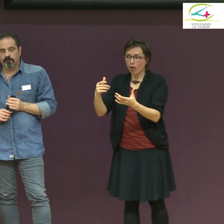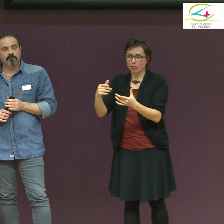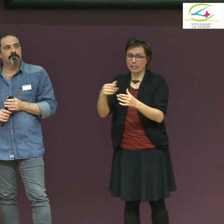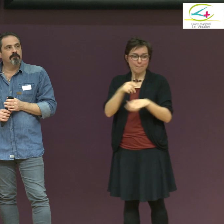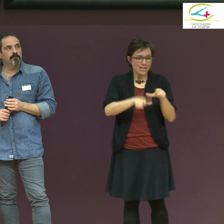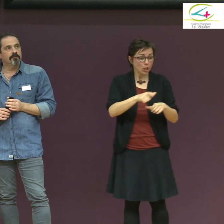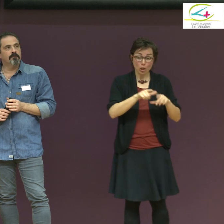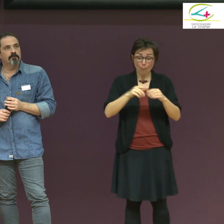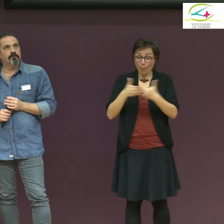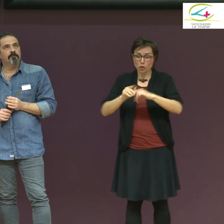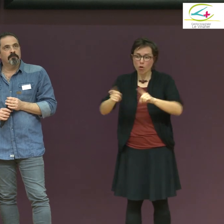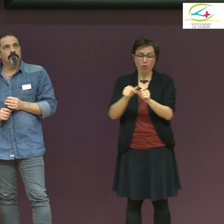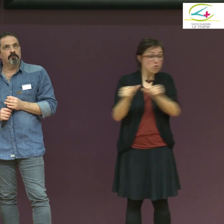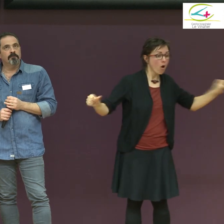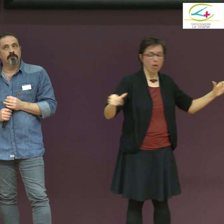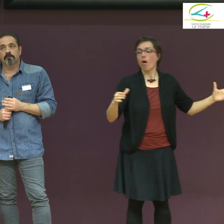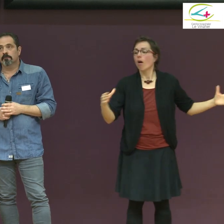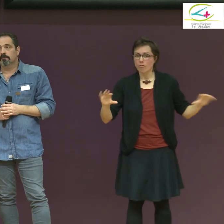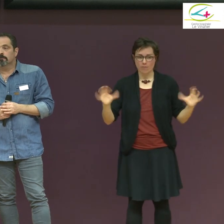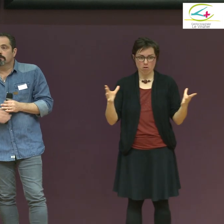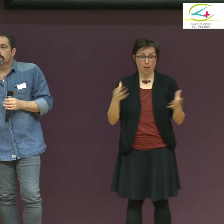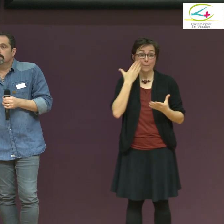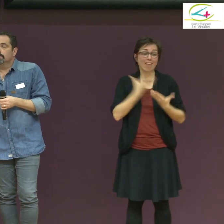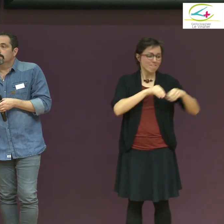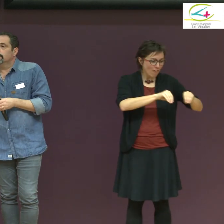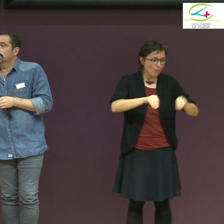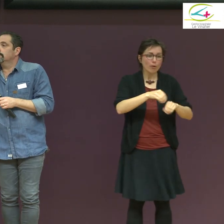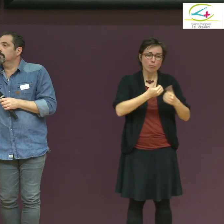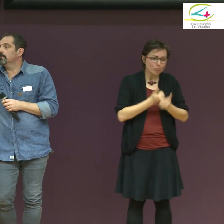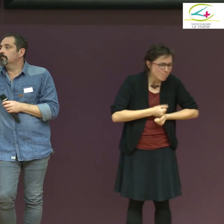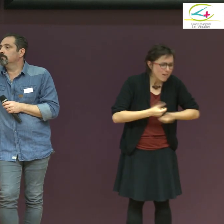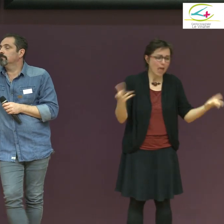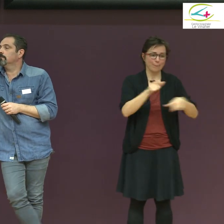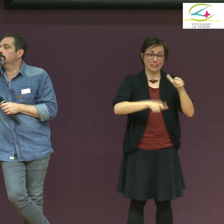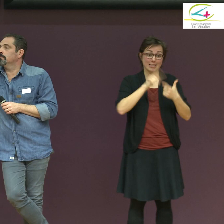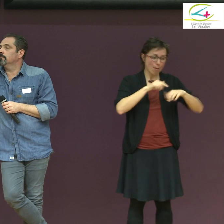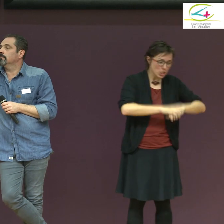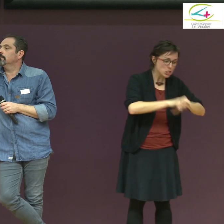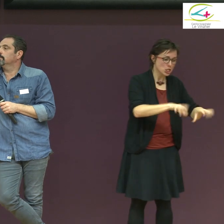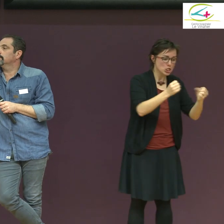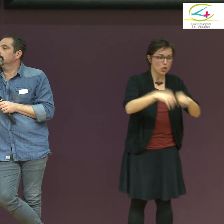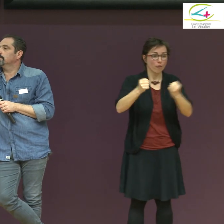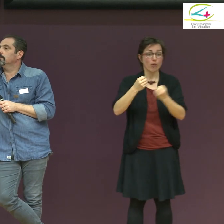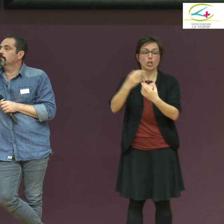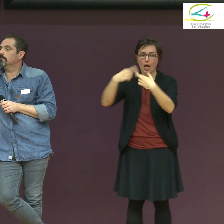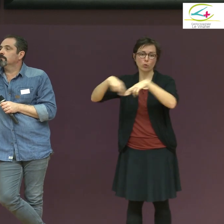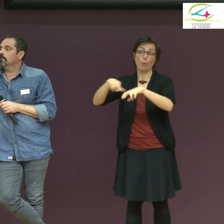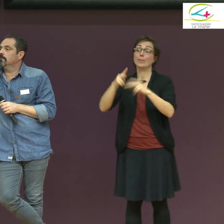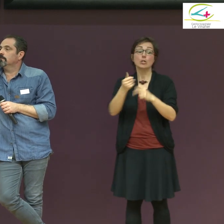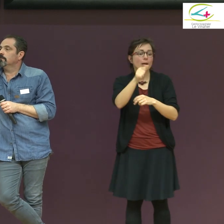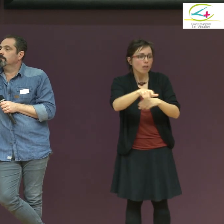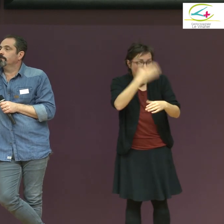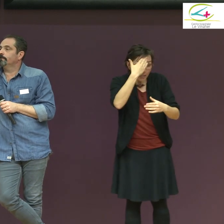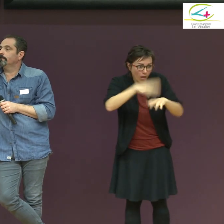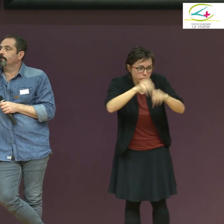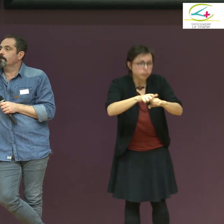faire les premiers secours, vous allez pouvoir empêcher un certain nombre de décès. L'idée en santé mentale aujourd'hui, c'est de pouvoir faire la même chose.